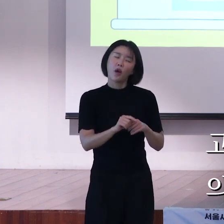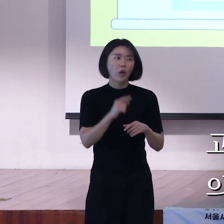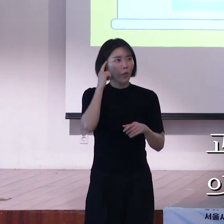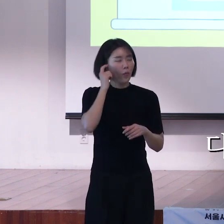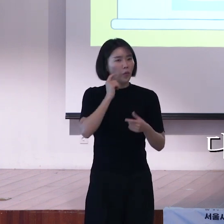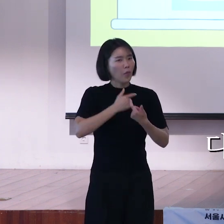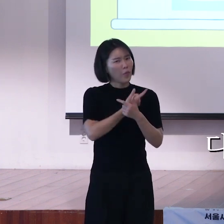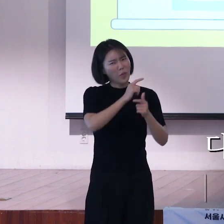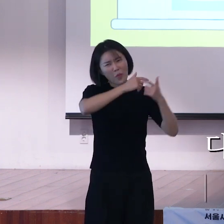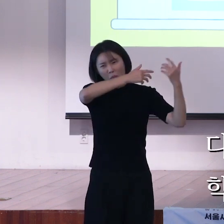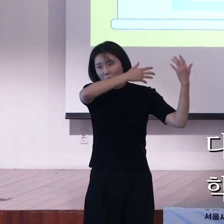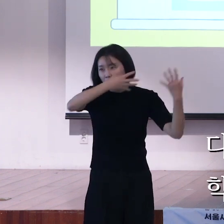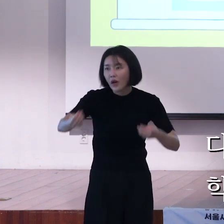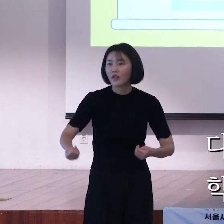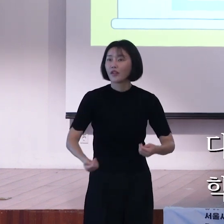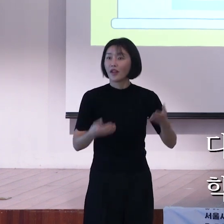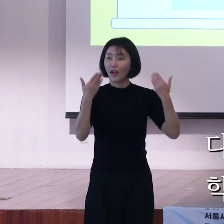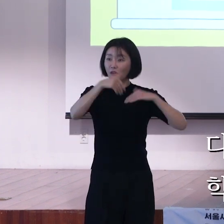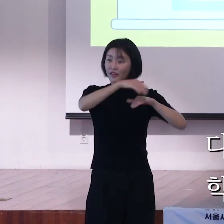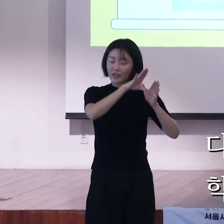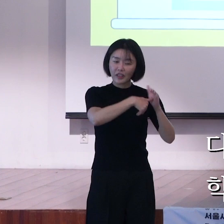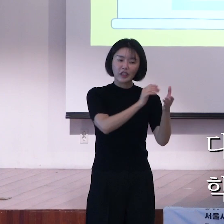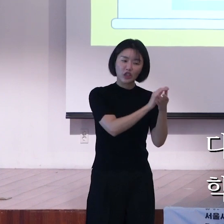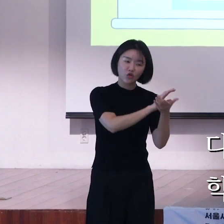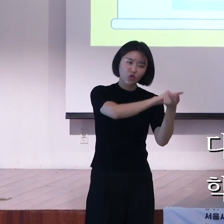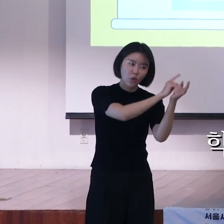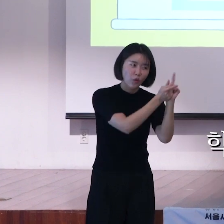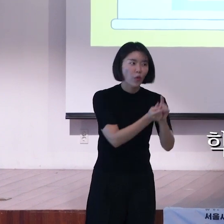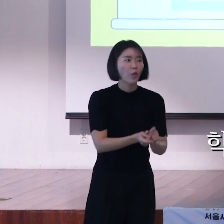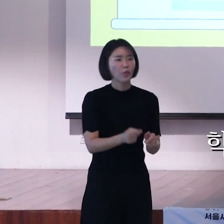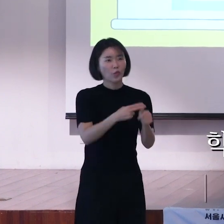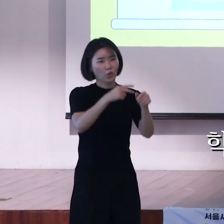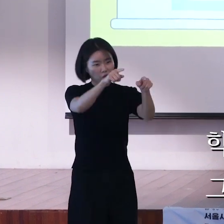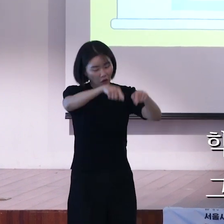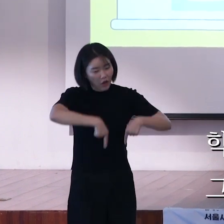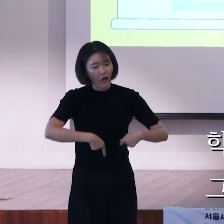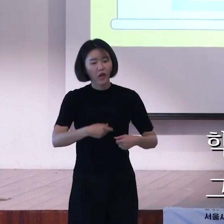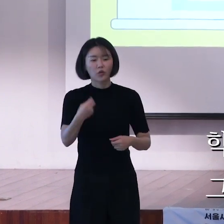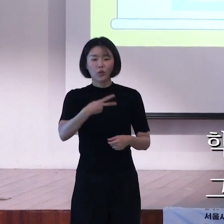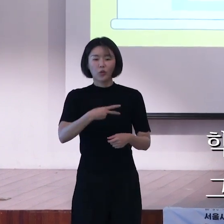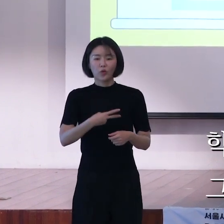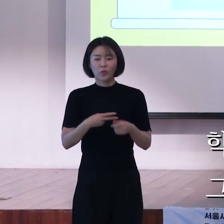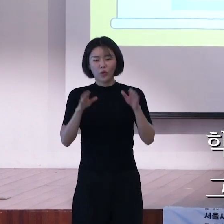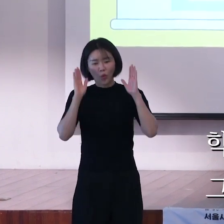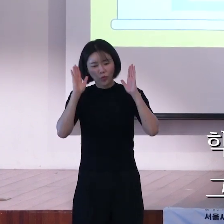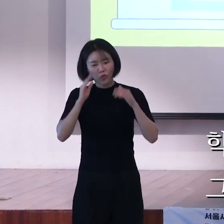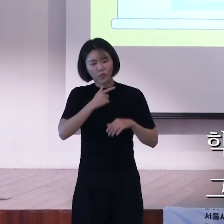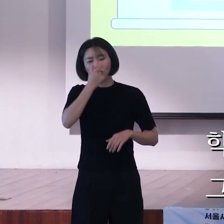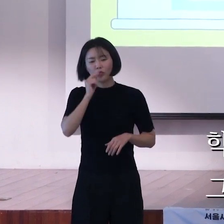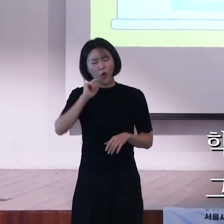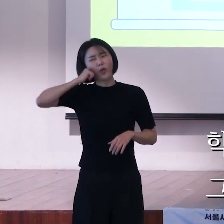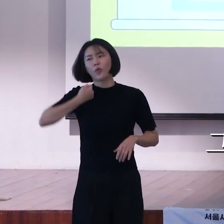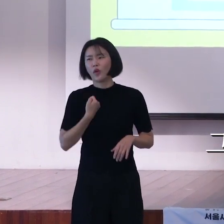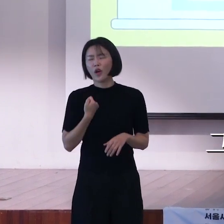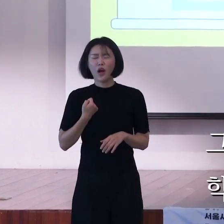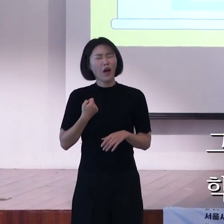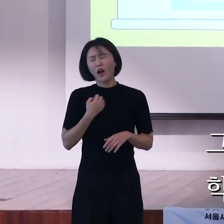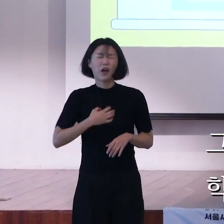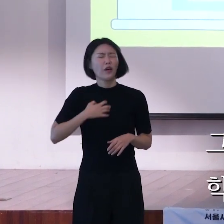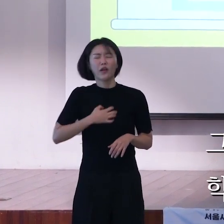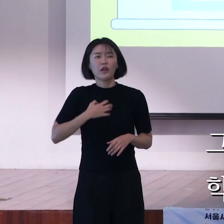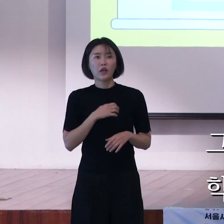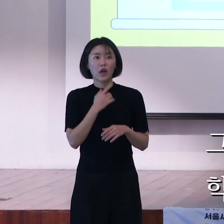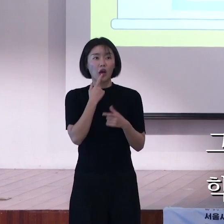다양합니다. 학교에서 친구 관계, 그리고 뭐 선생님과의 관계, 그리고 뭐 학습 부진에 대해서 등등